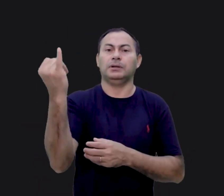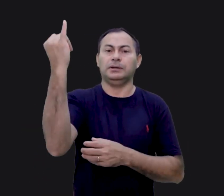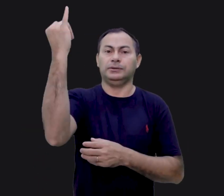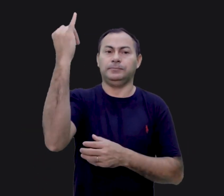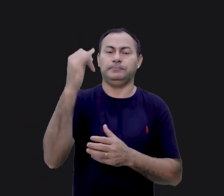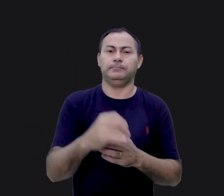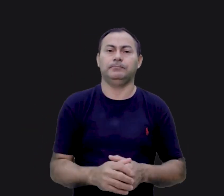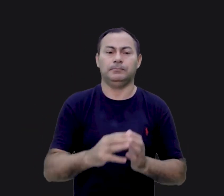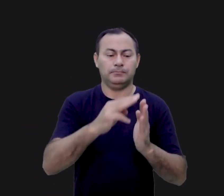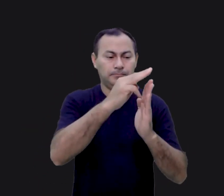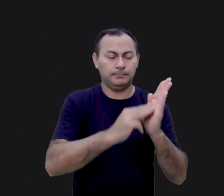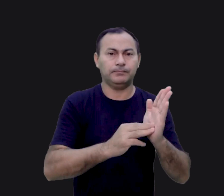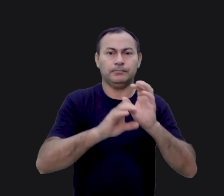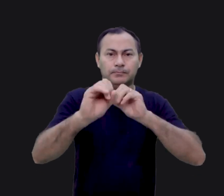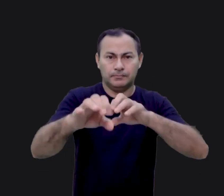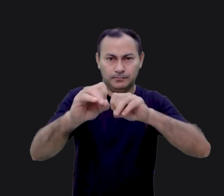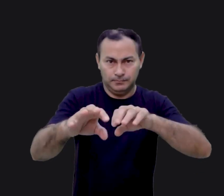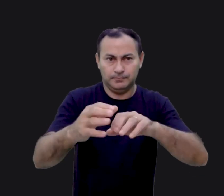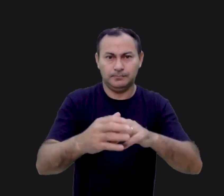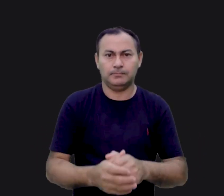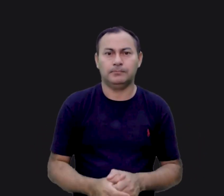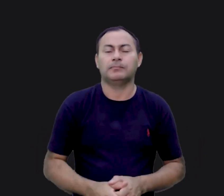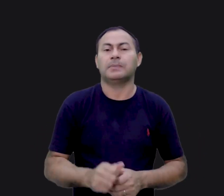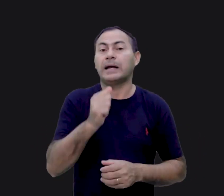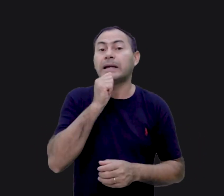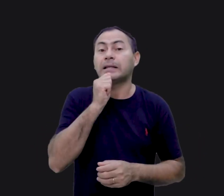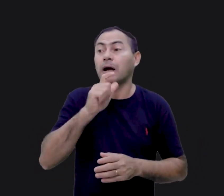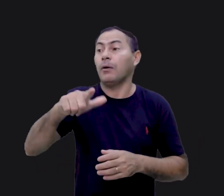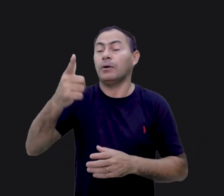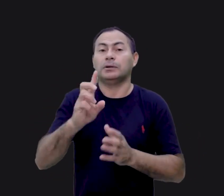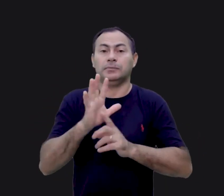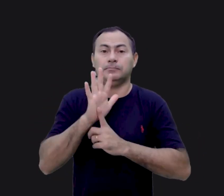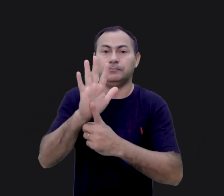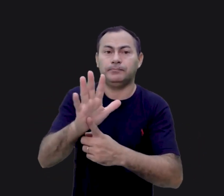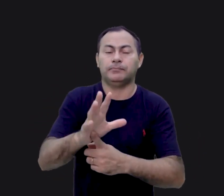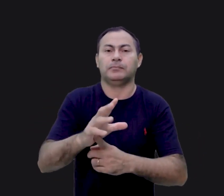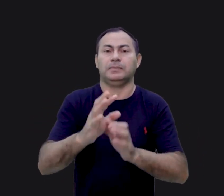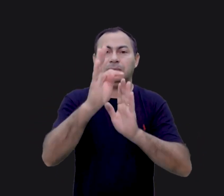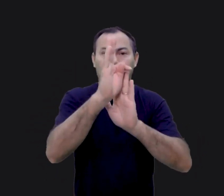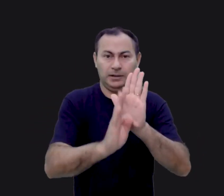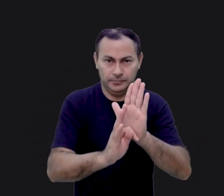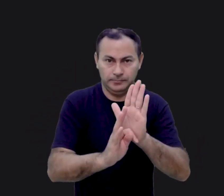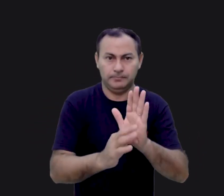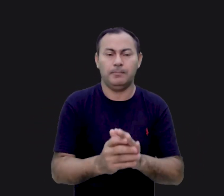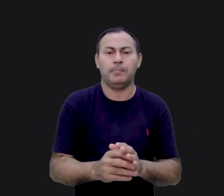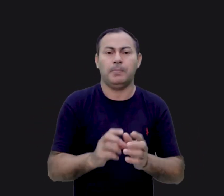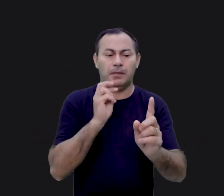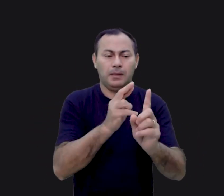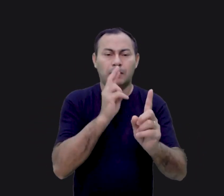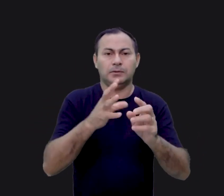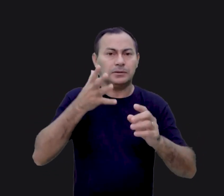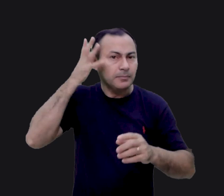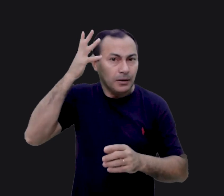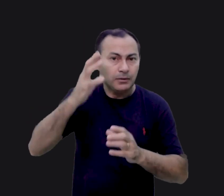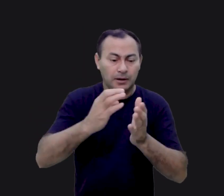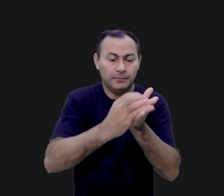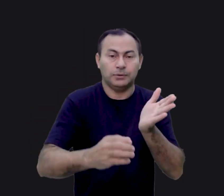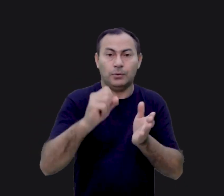muito importante do método de educação ainda outra Revelação nesse texto refere-se ao sermão do capítulo